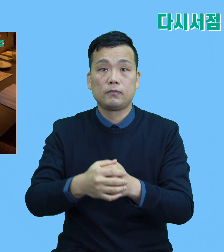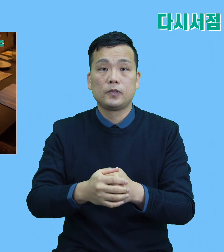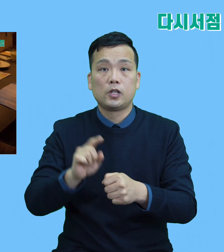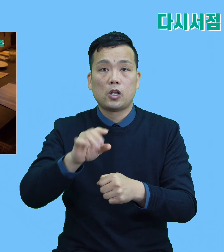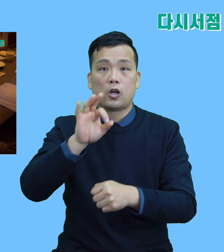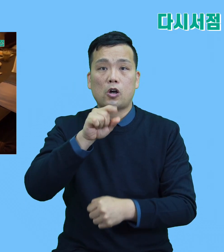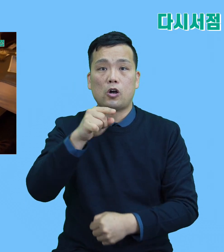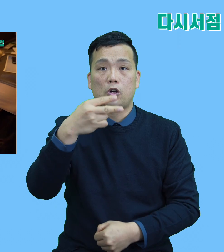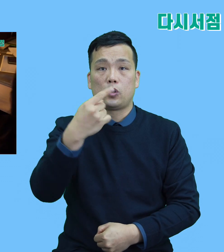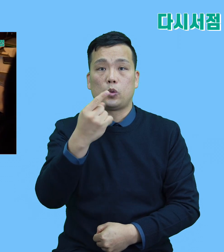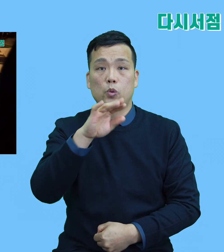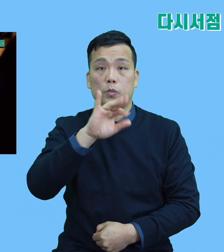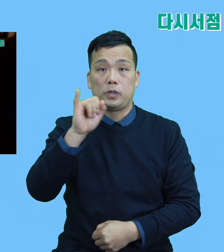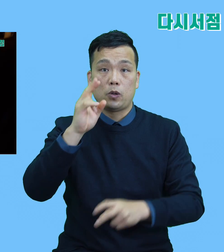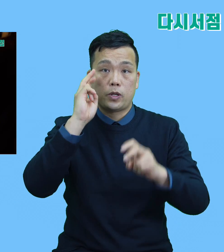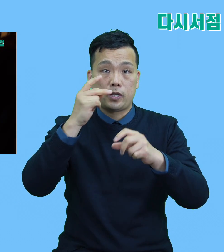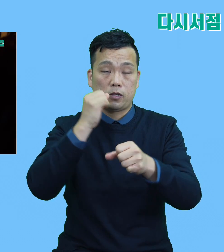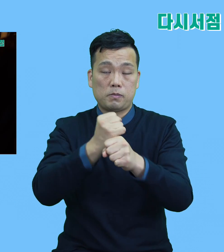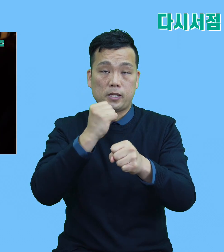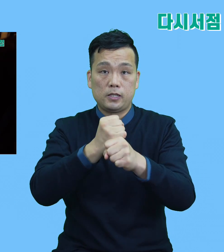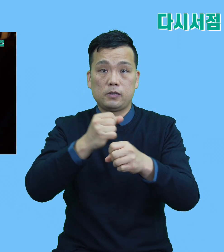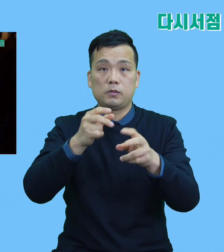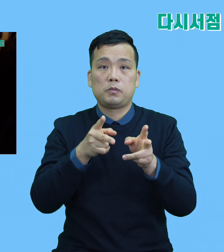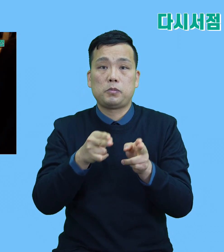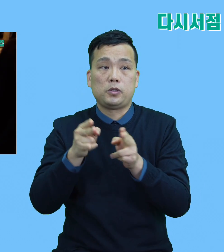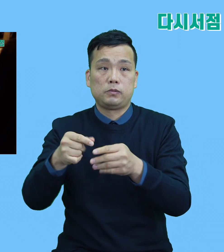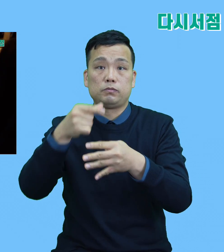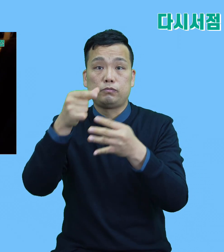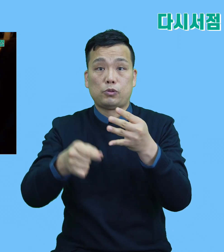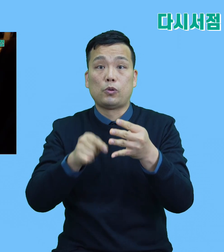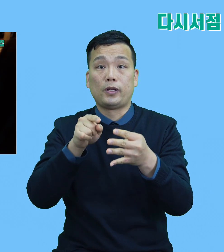인디자인은 어도비라는 회사가 개발한 편집 프로그램입니다.